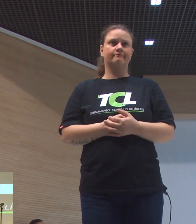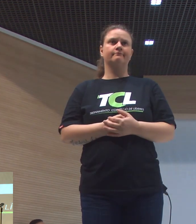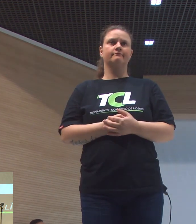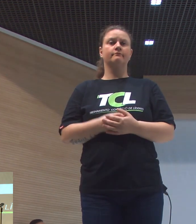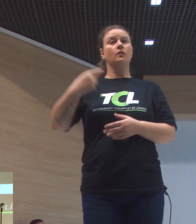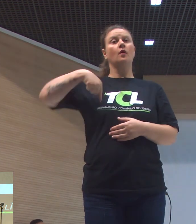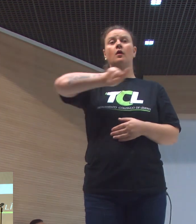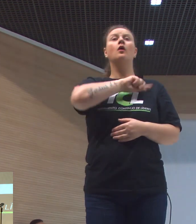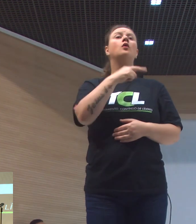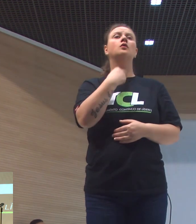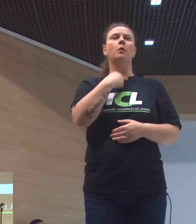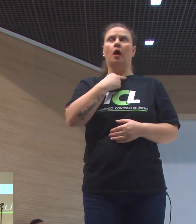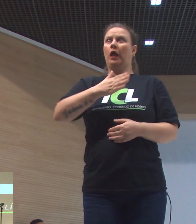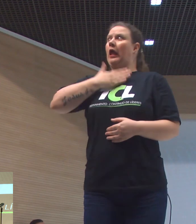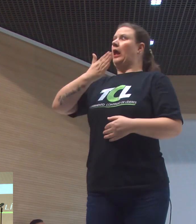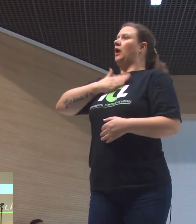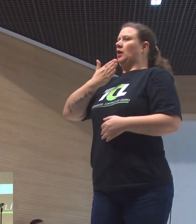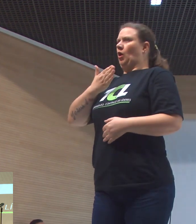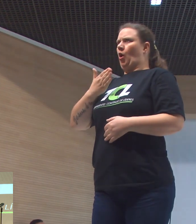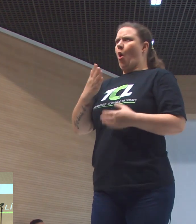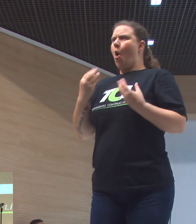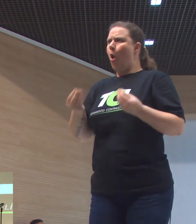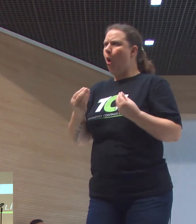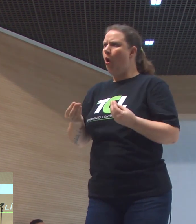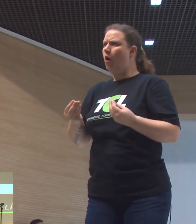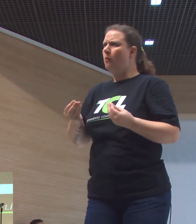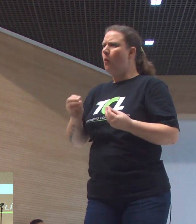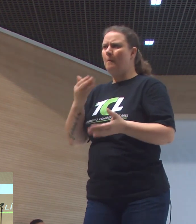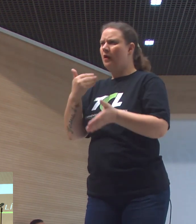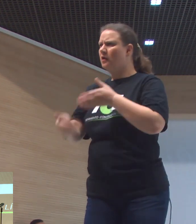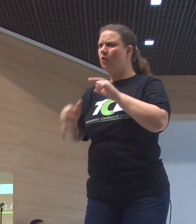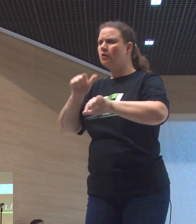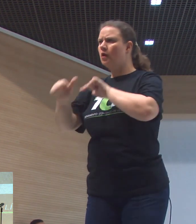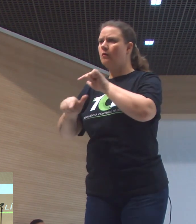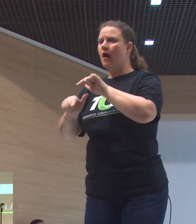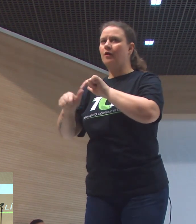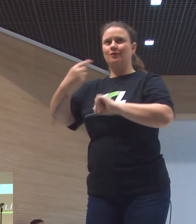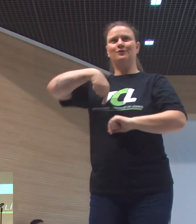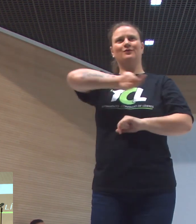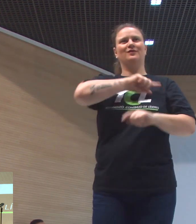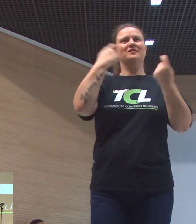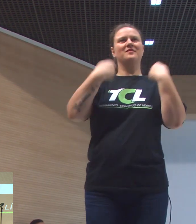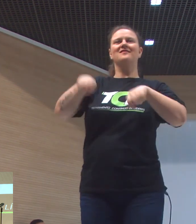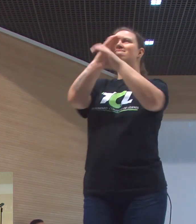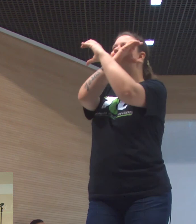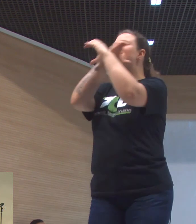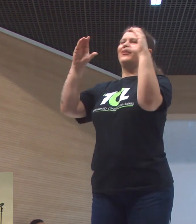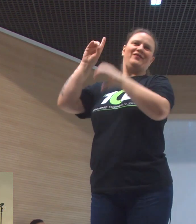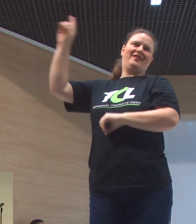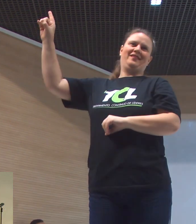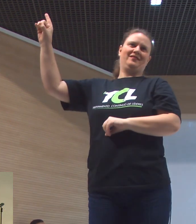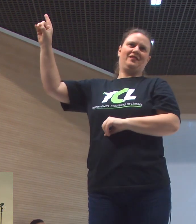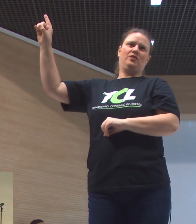E a gente não pode se assustar com isso. E daí a gente tem que confiar que Deus é Deus. Que Deus